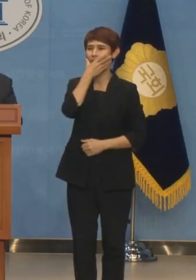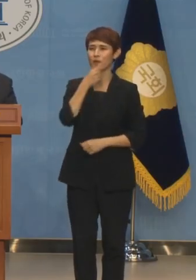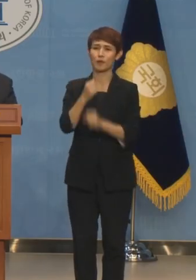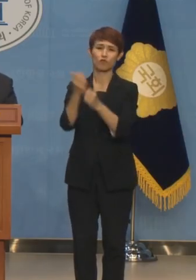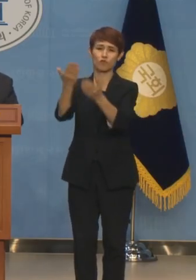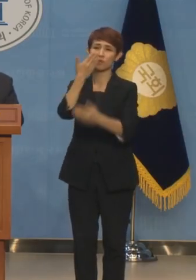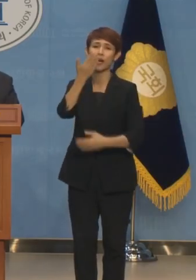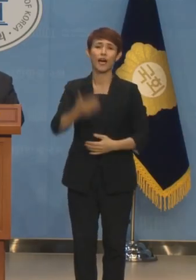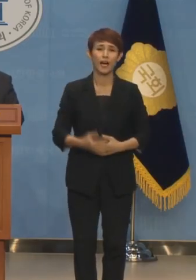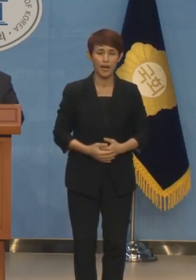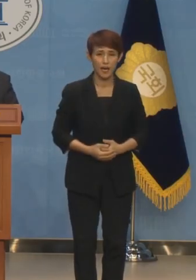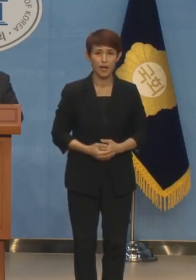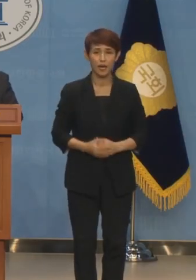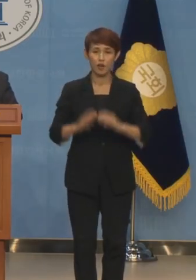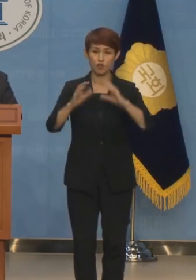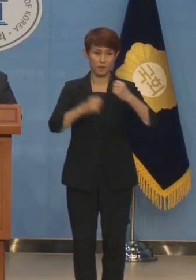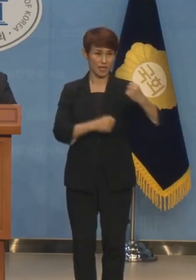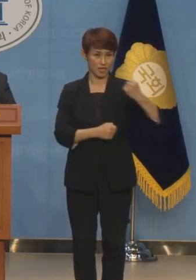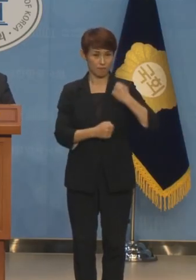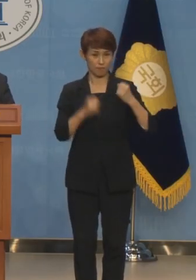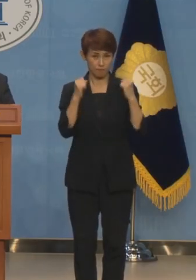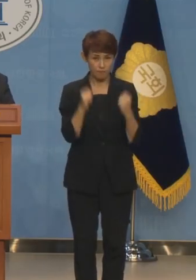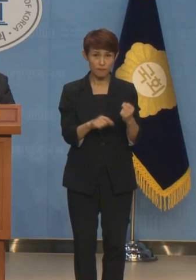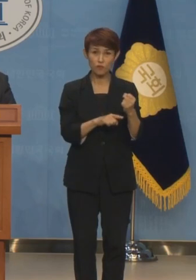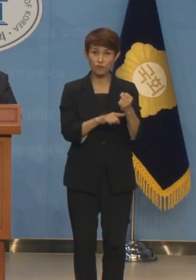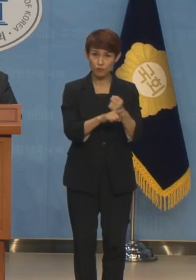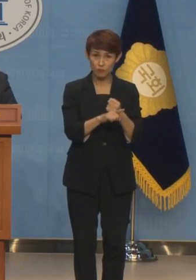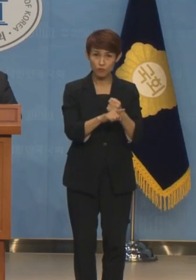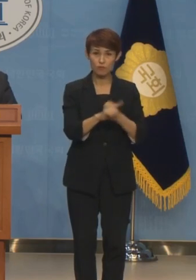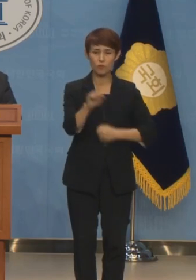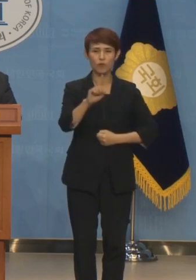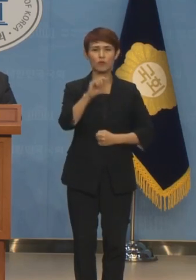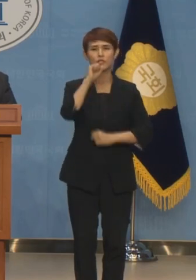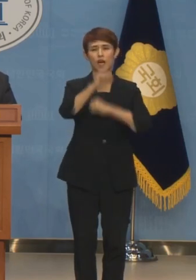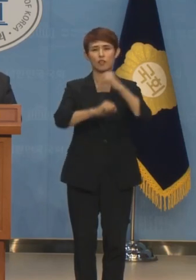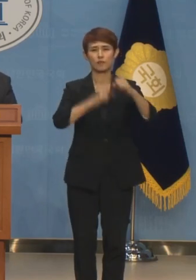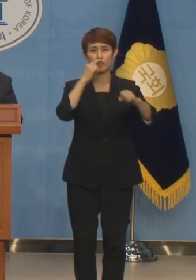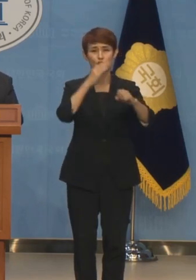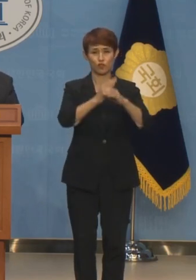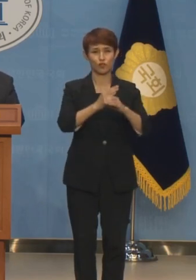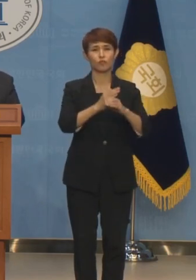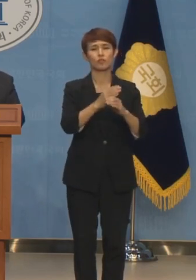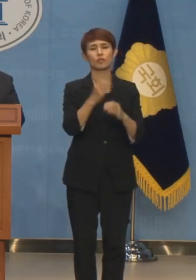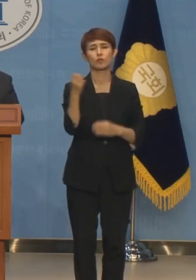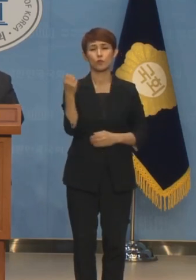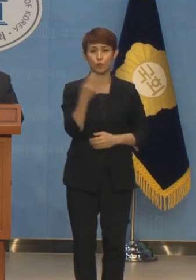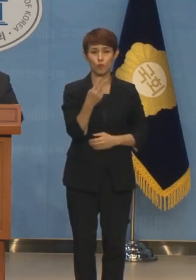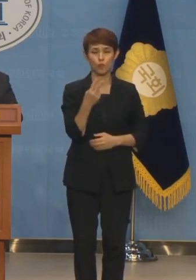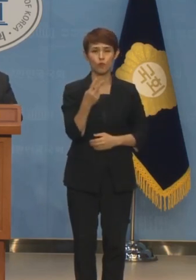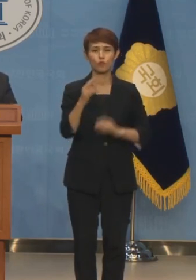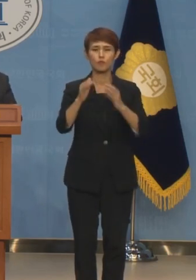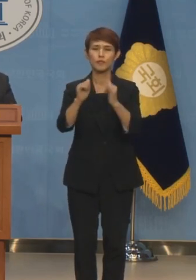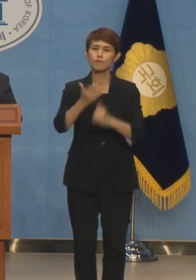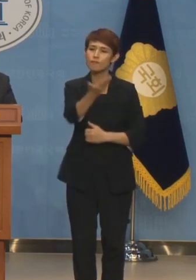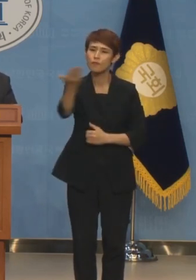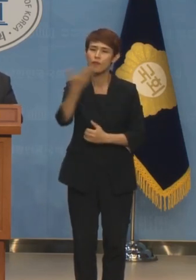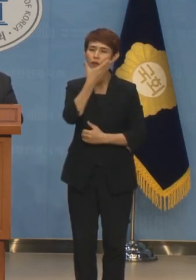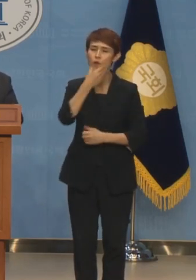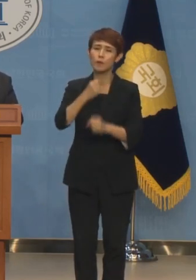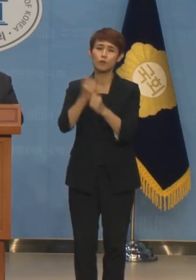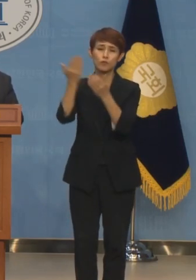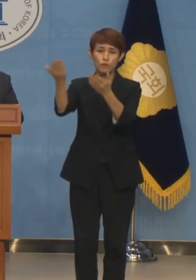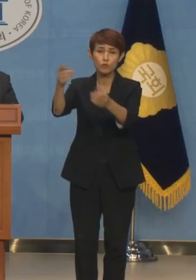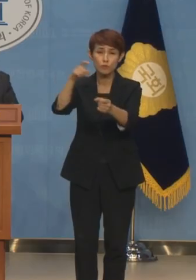있습니다. 국민의힘의 존재의 목적은 자유민주주의를 수호하고 국민을 행복하게 하는 데